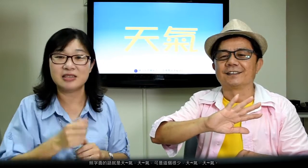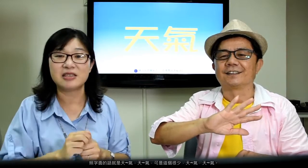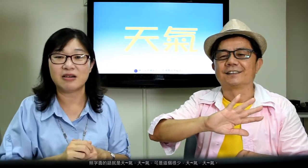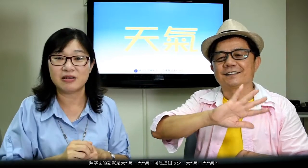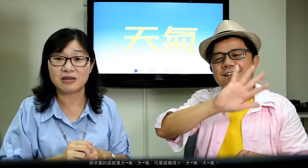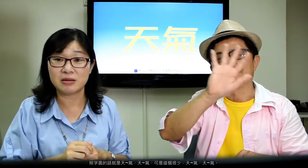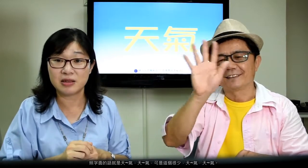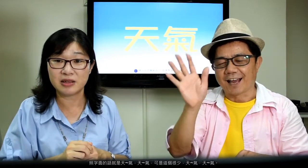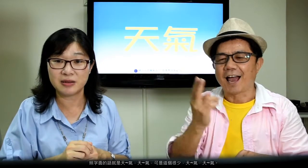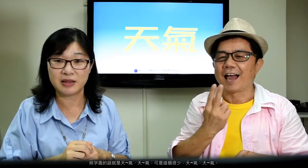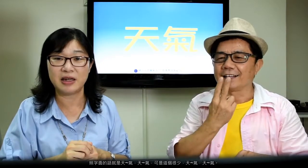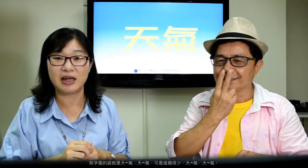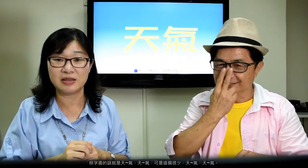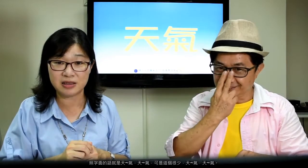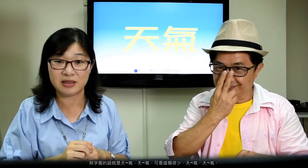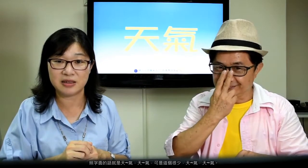很少，天气，